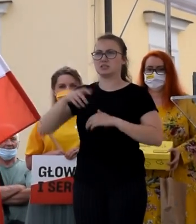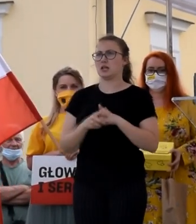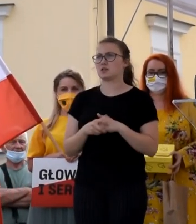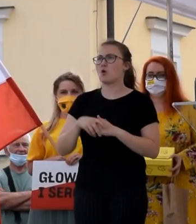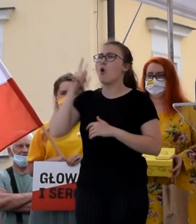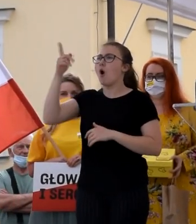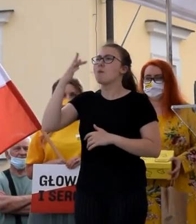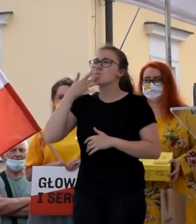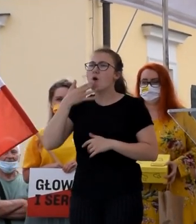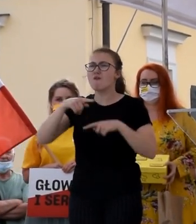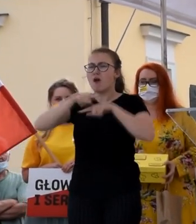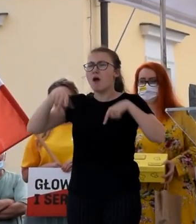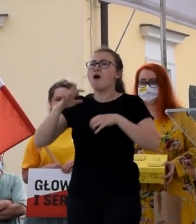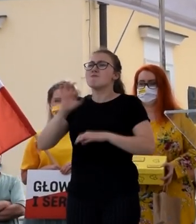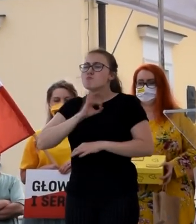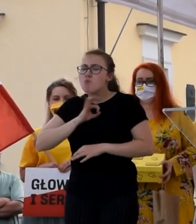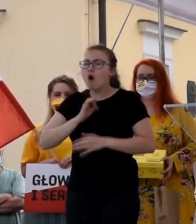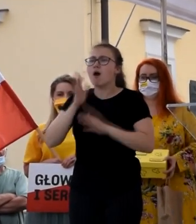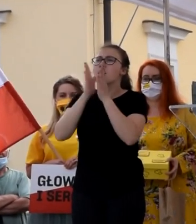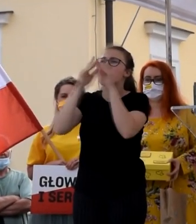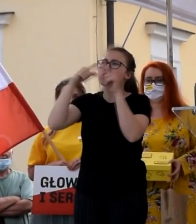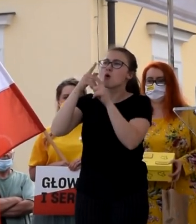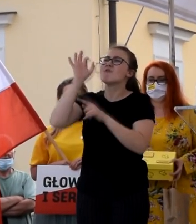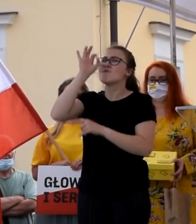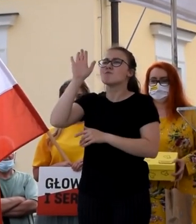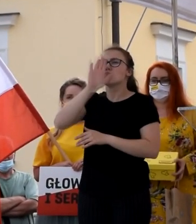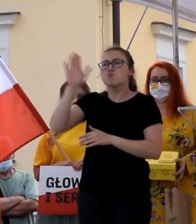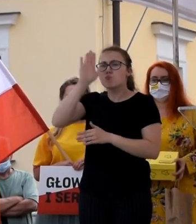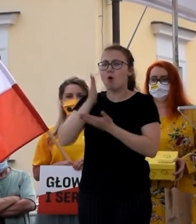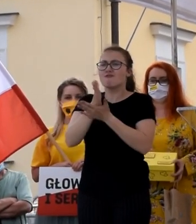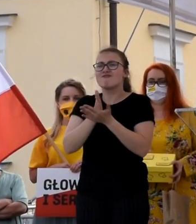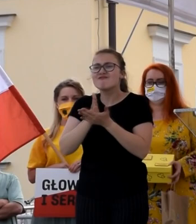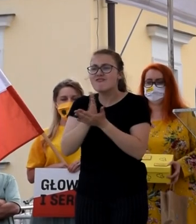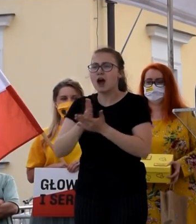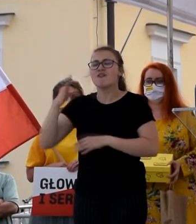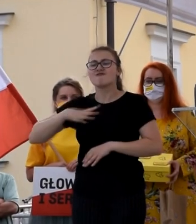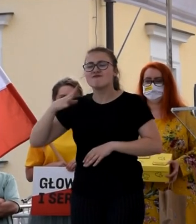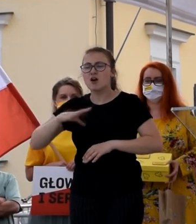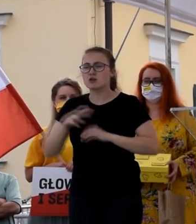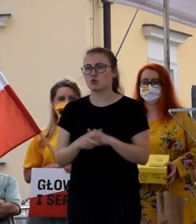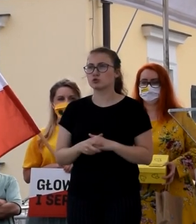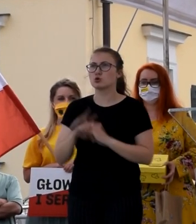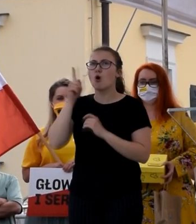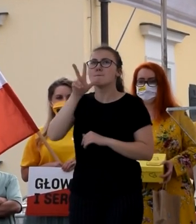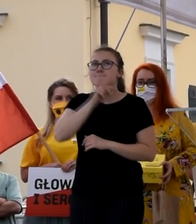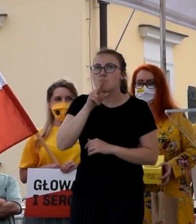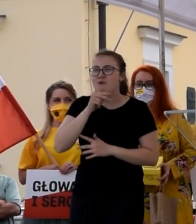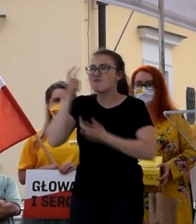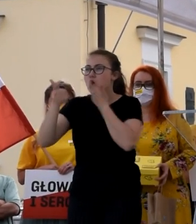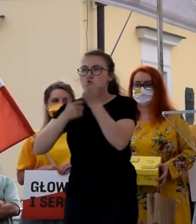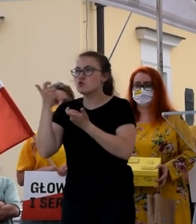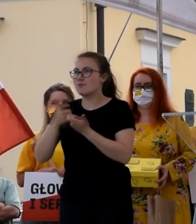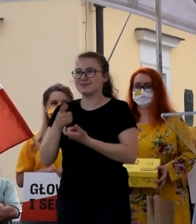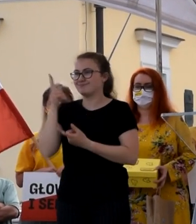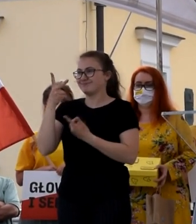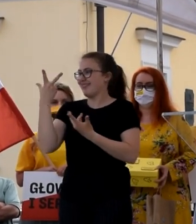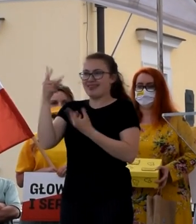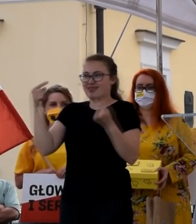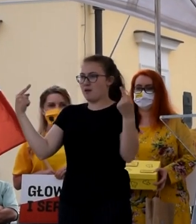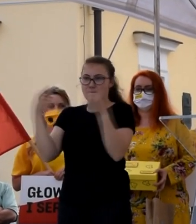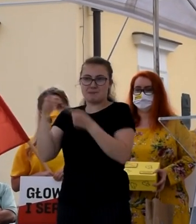właśnie na nasze katolickie wartości, robi i mówi rzeczy, które stoją w całkowitej sprzeczności z tymi